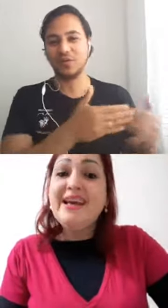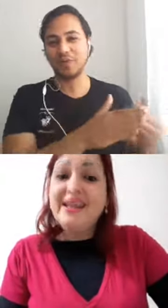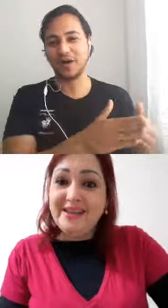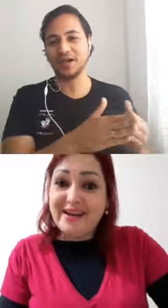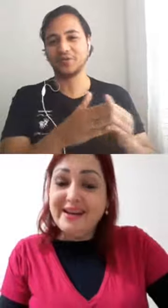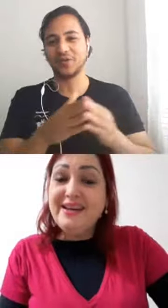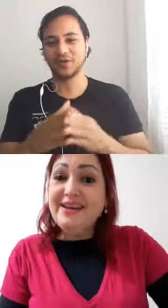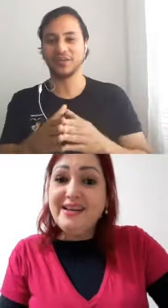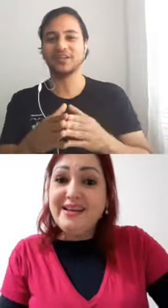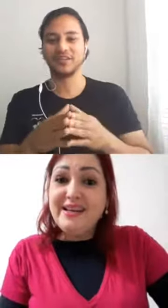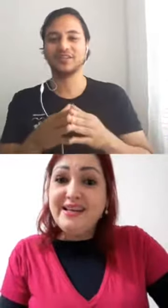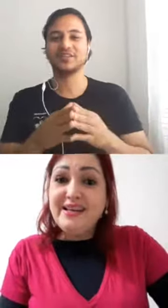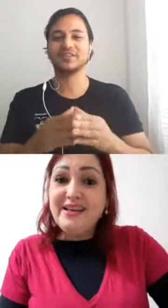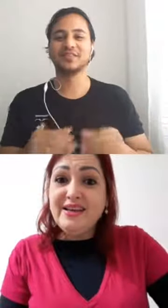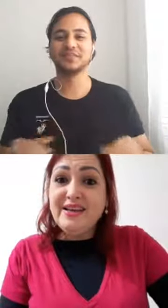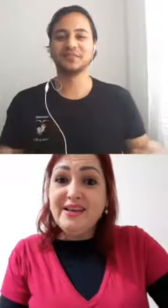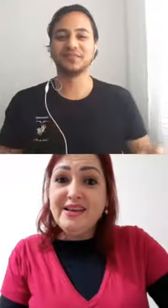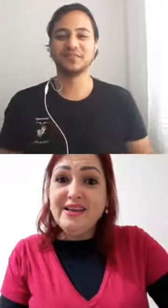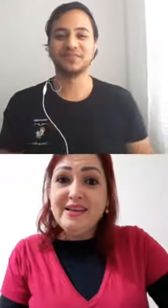para alguma parte ou para aham, outra, né?